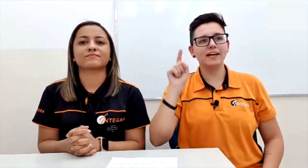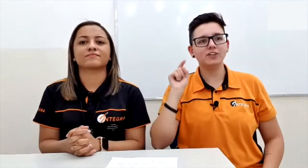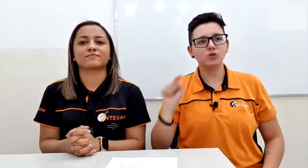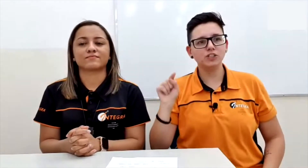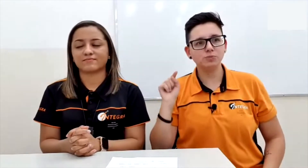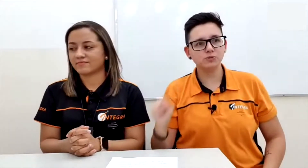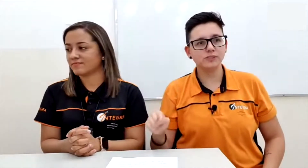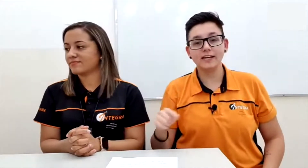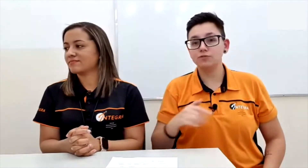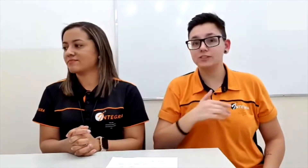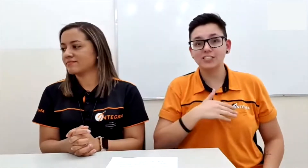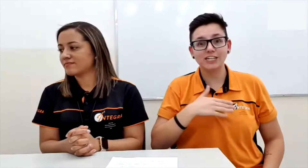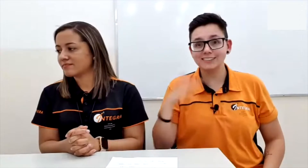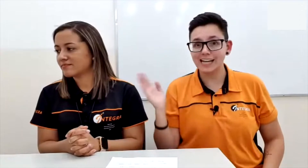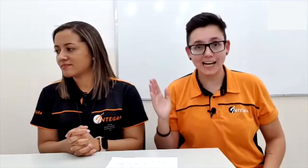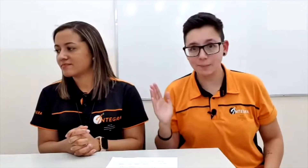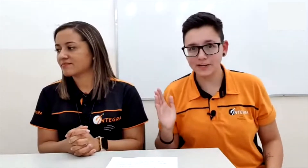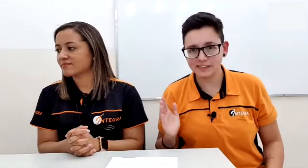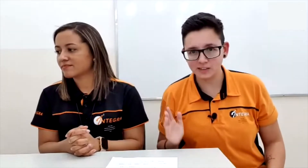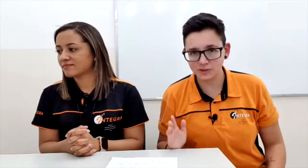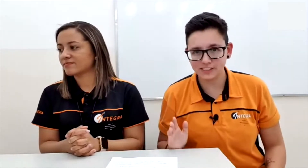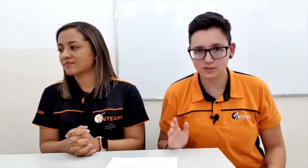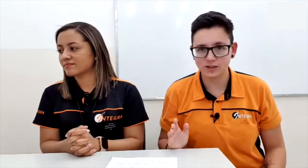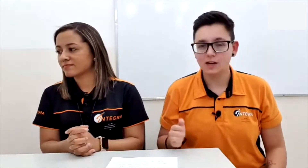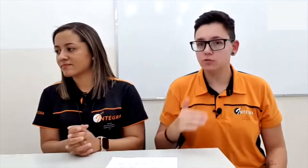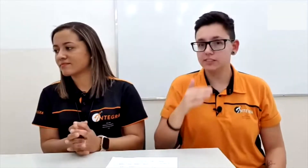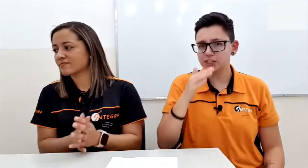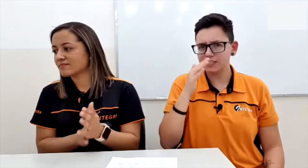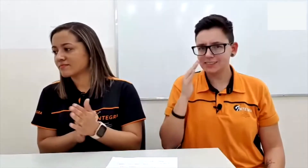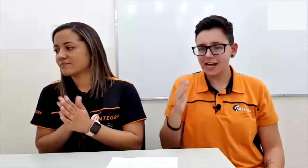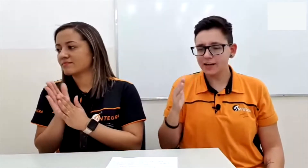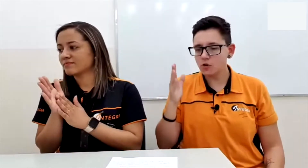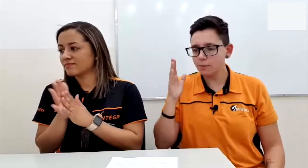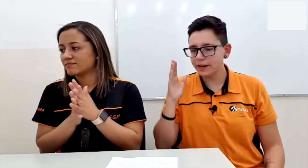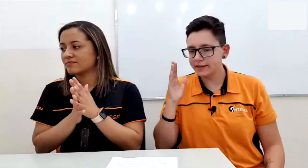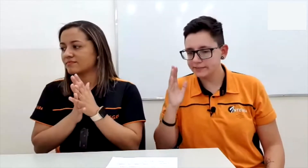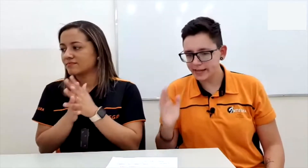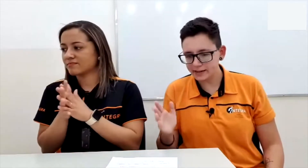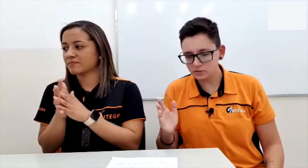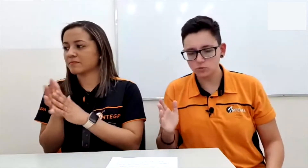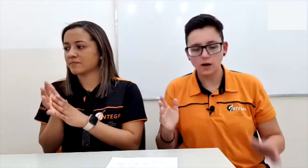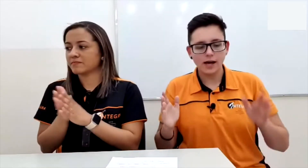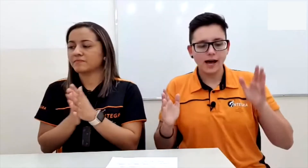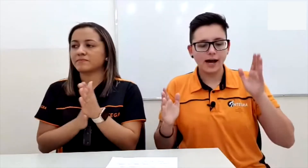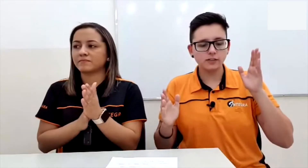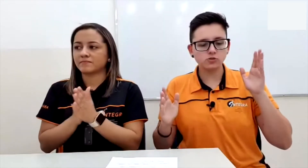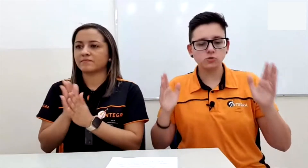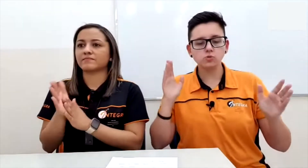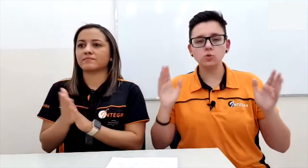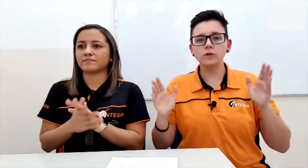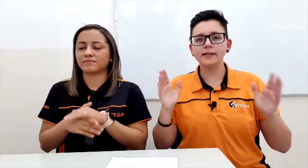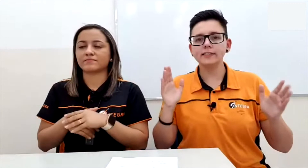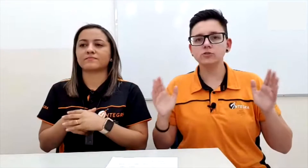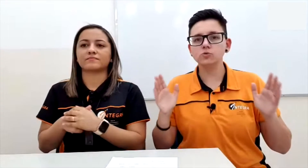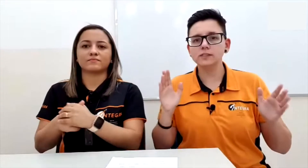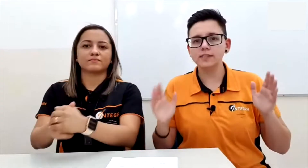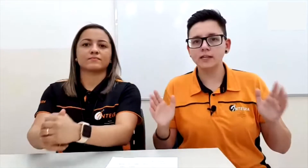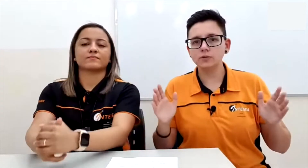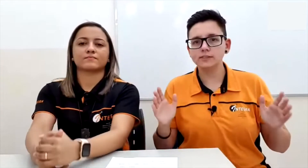Online 2.0, você já sai aprendendo isso. Você já sai compreendendo a estrutura das duas línguas que